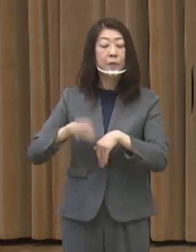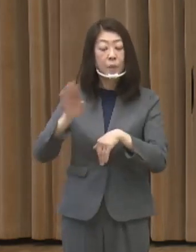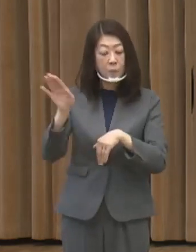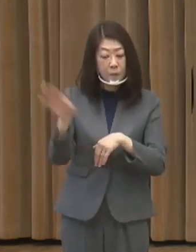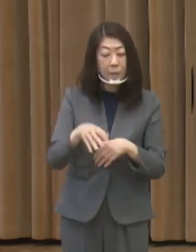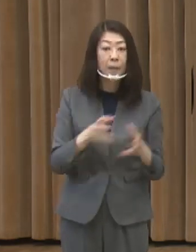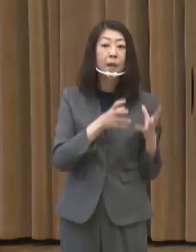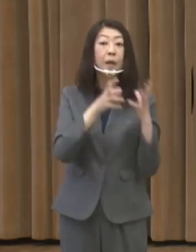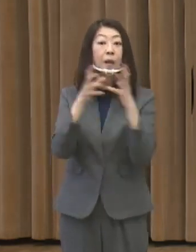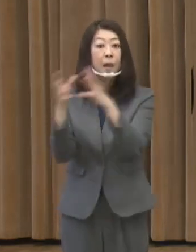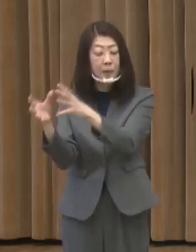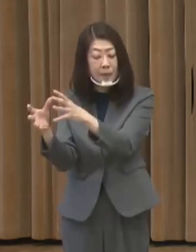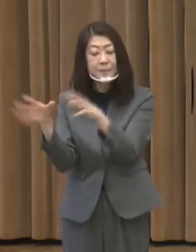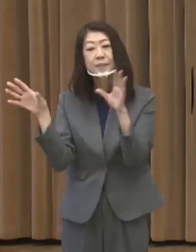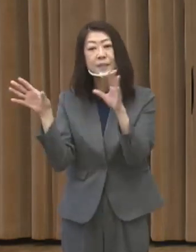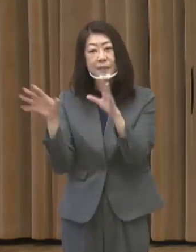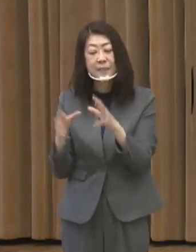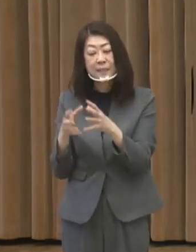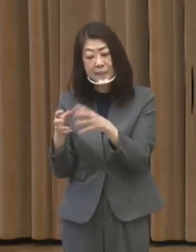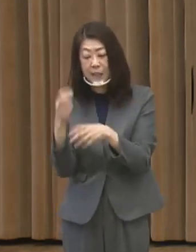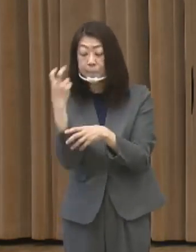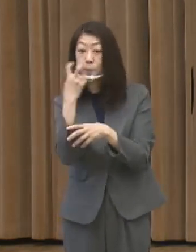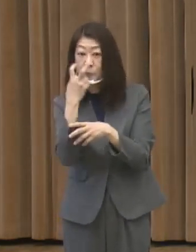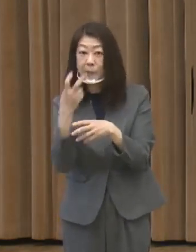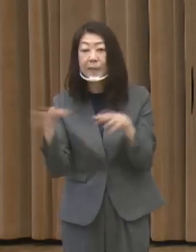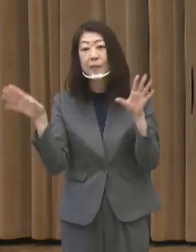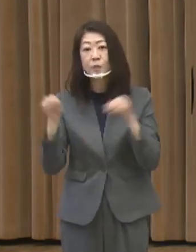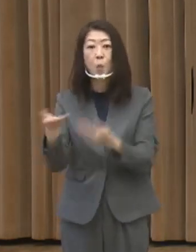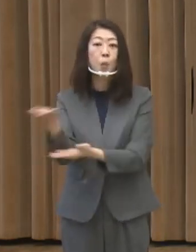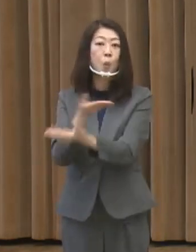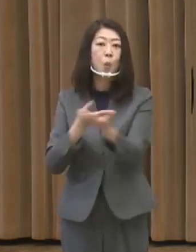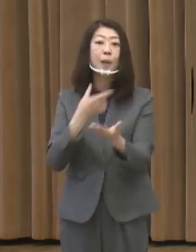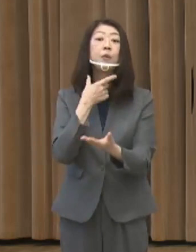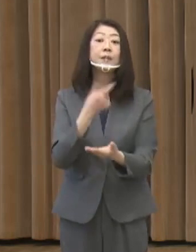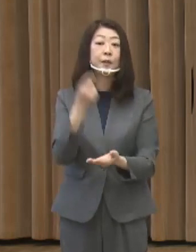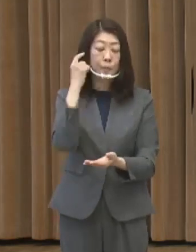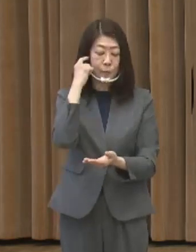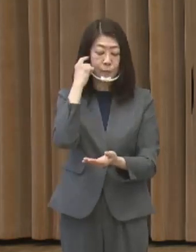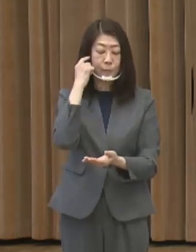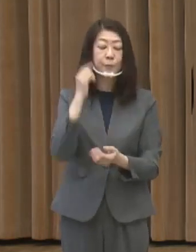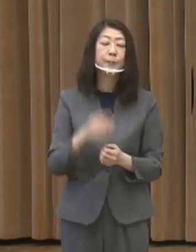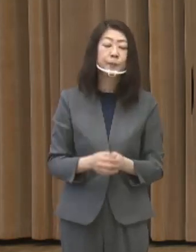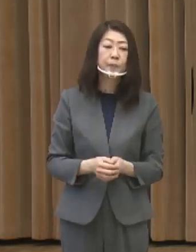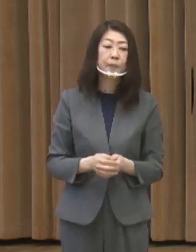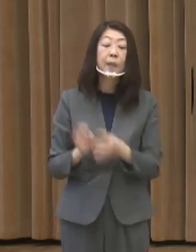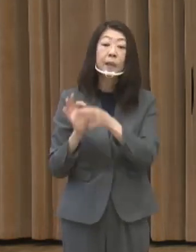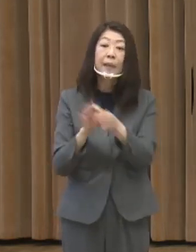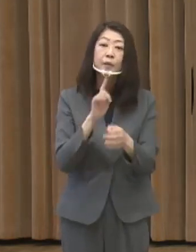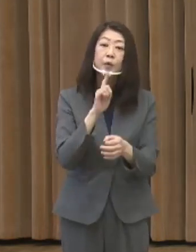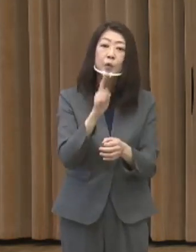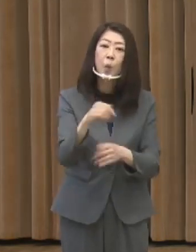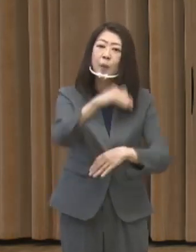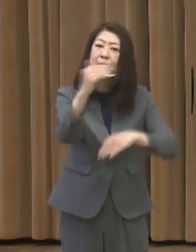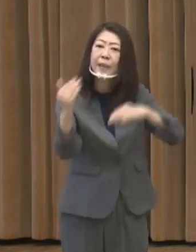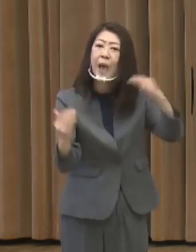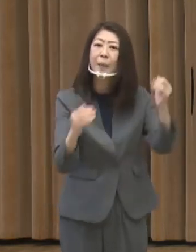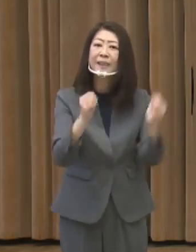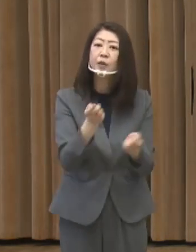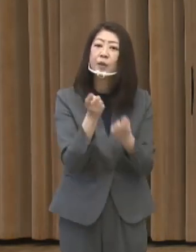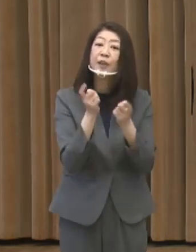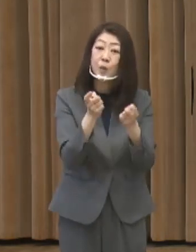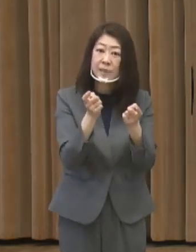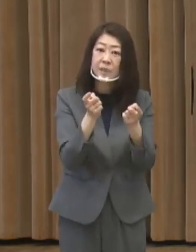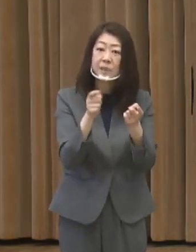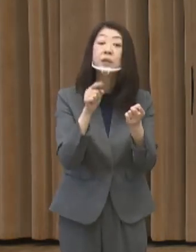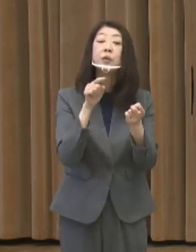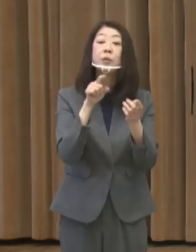し情報の交換にも努めてまいります。 すみません、関連してなんですけど、野生生物、イノシシにな